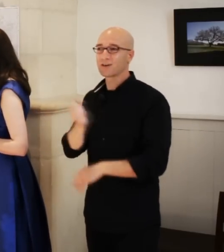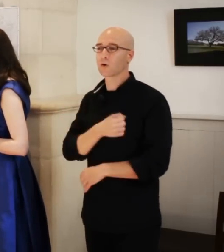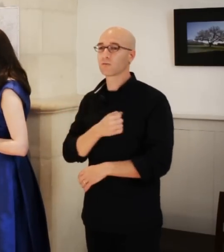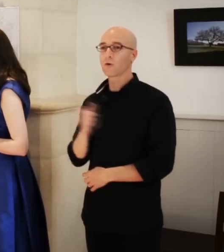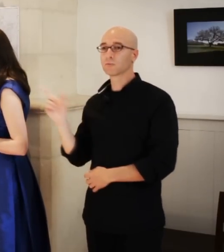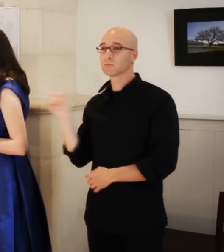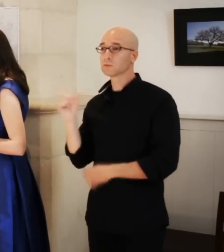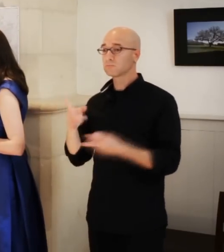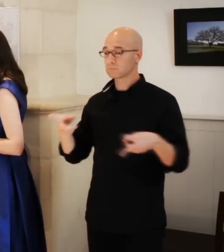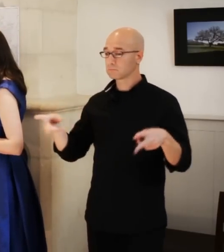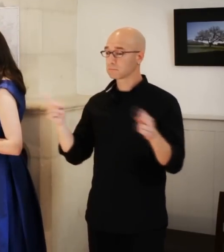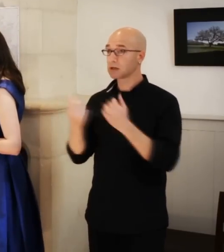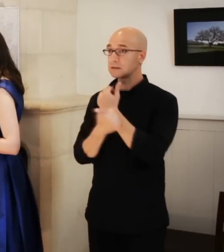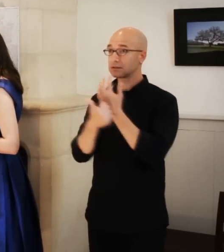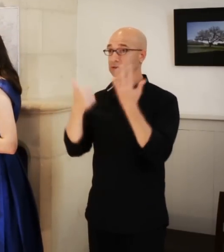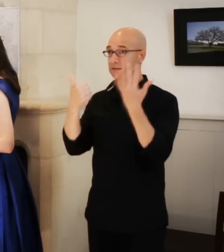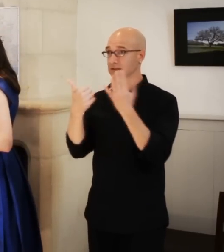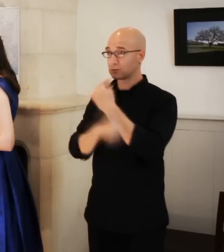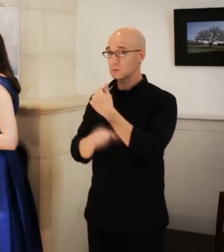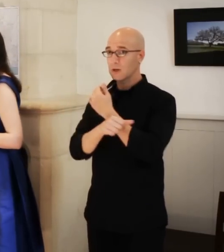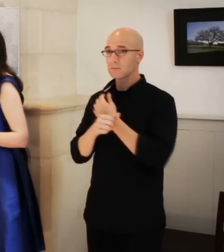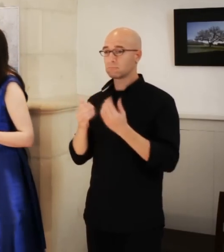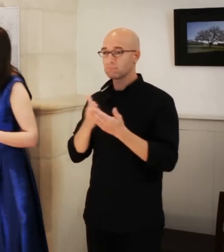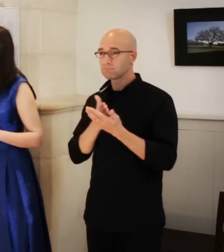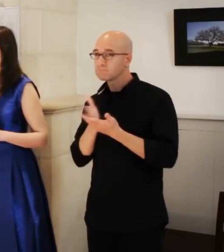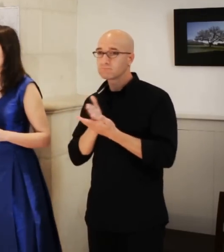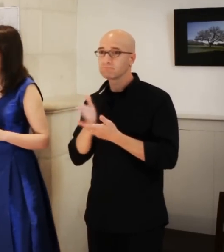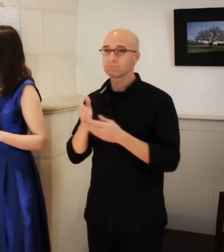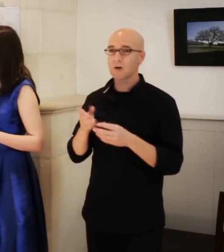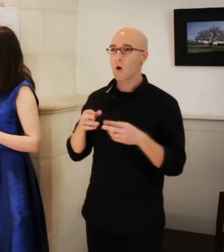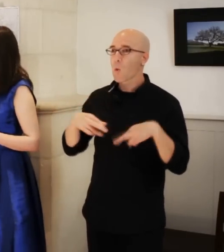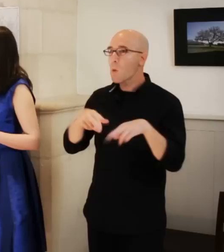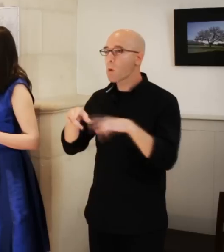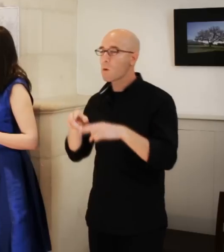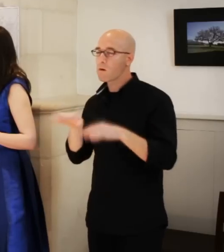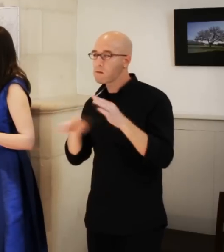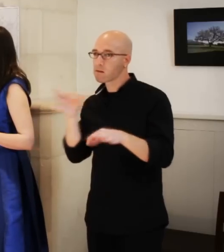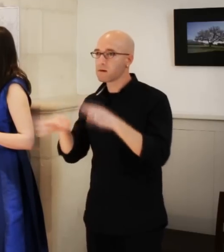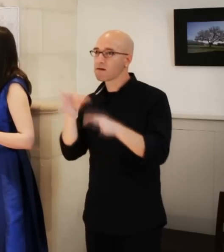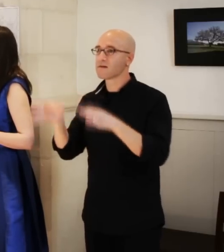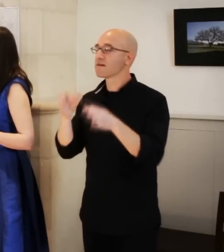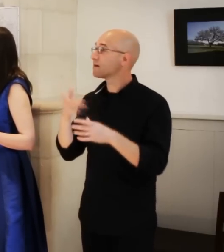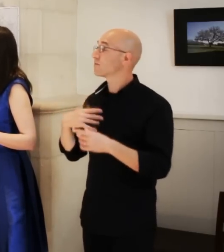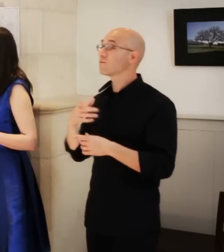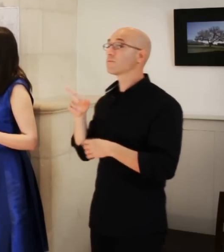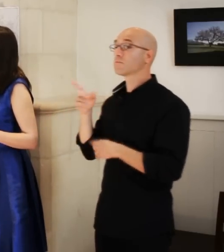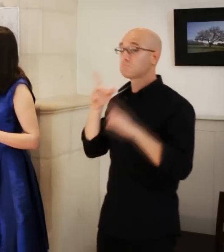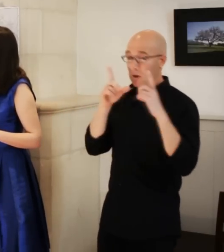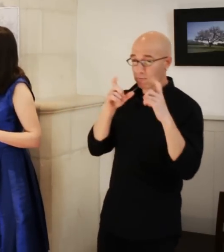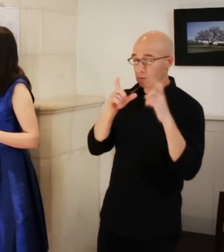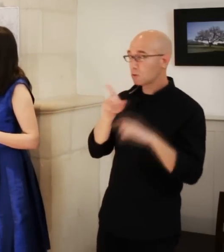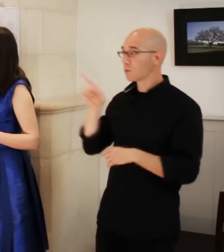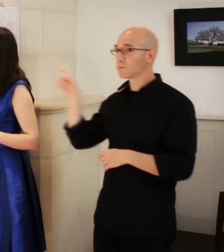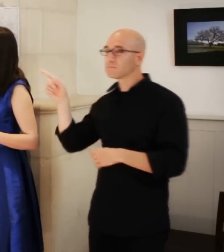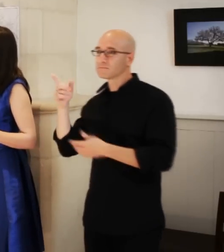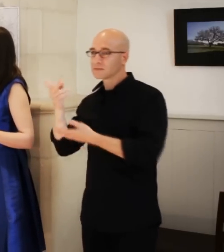déambulé un peu partout dans les rues ici pour faire donc des dessins et pierres et puis des photos. Donc on a beaucoup marché, 8 heures